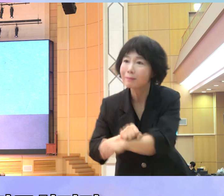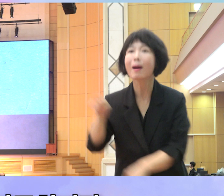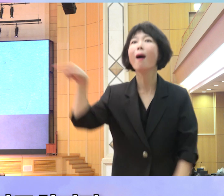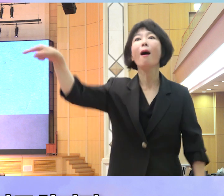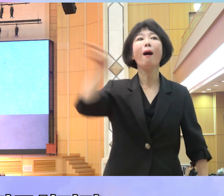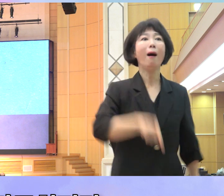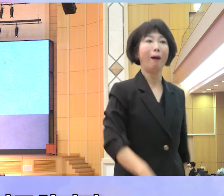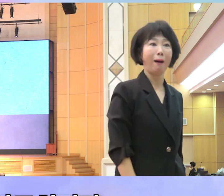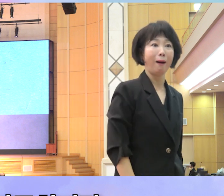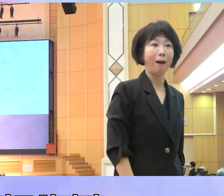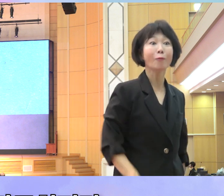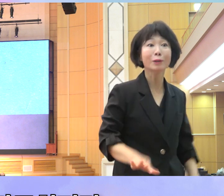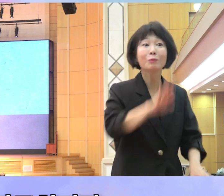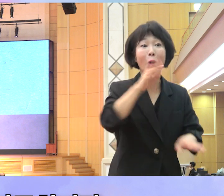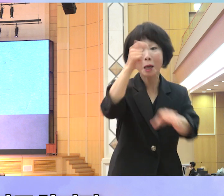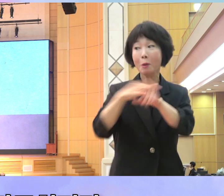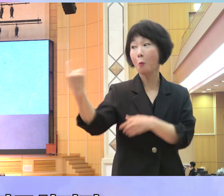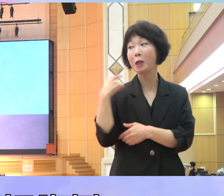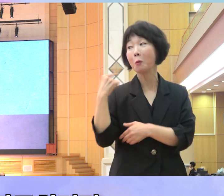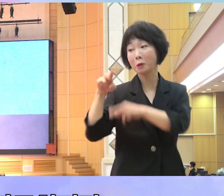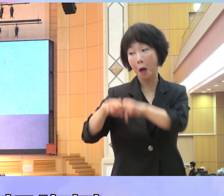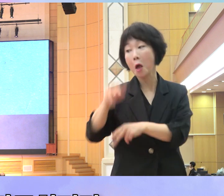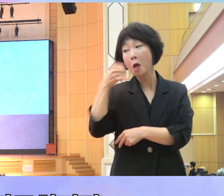주일 안 빠질 수 있게,